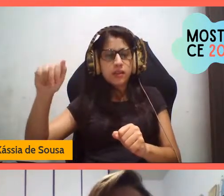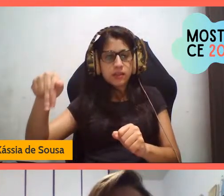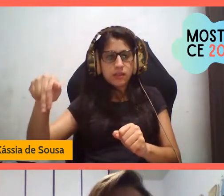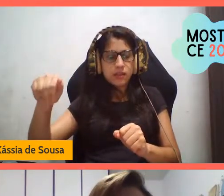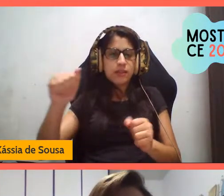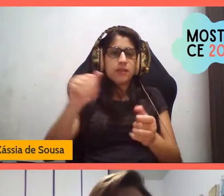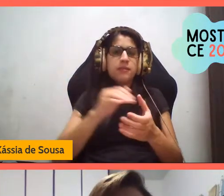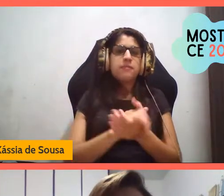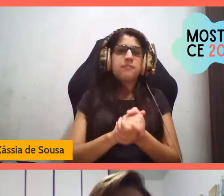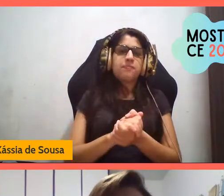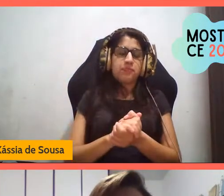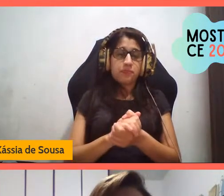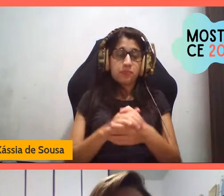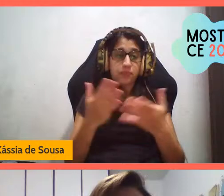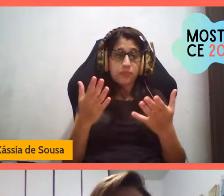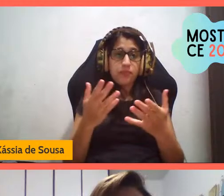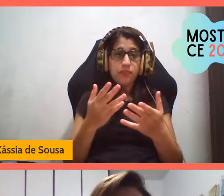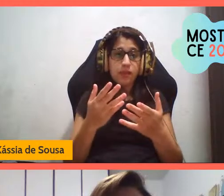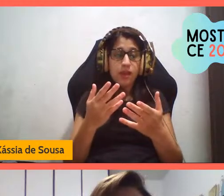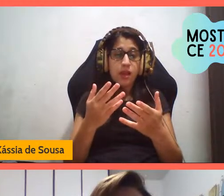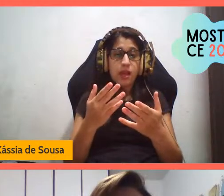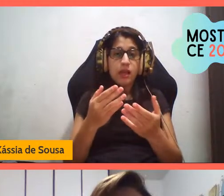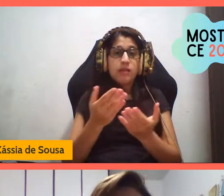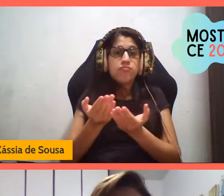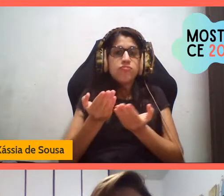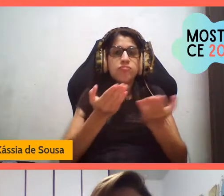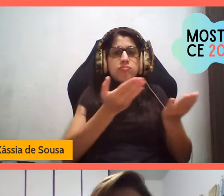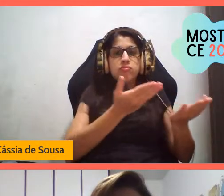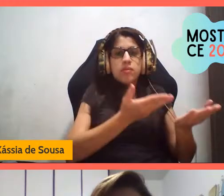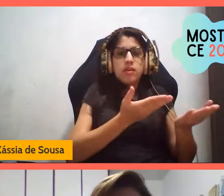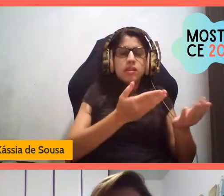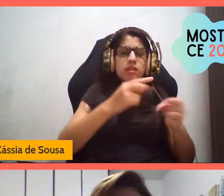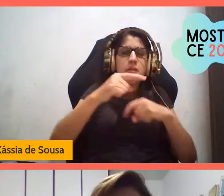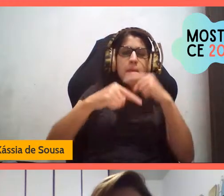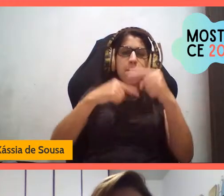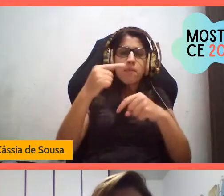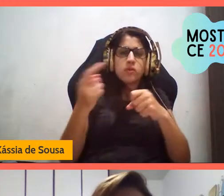Nem vocês sabiam disso. Mas deixo com vocês e já a gente volta com o vídeo.